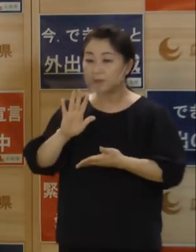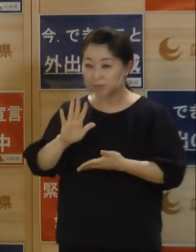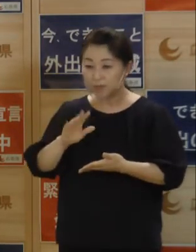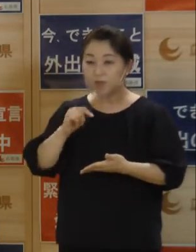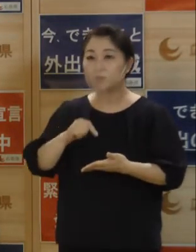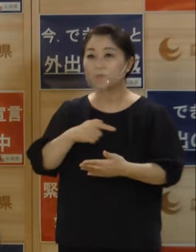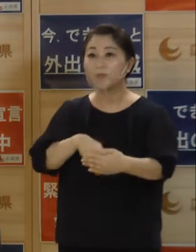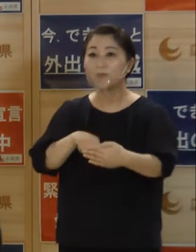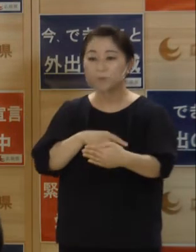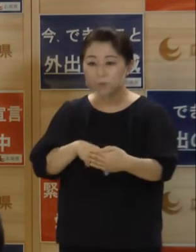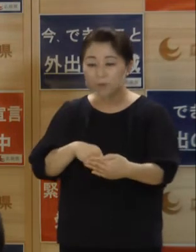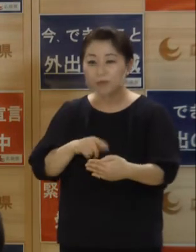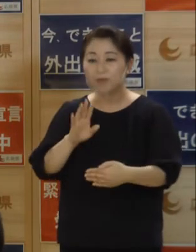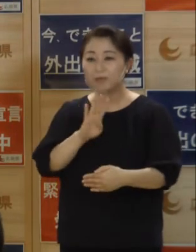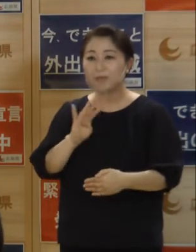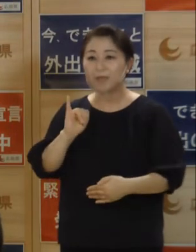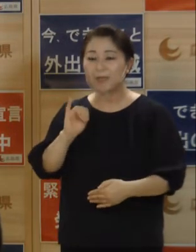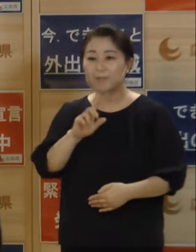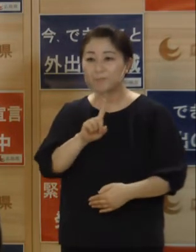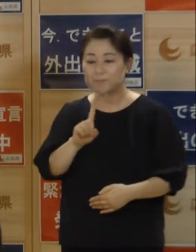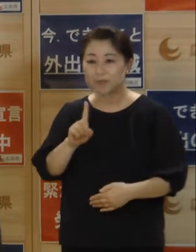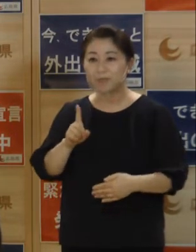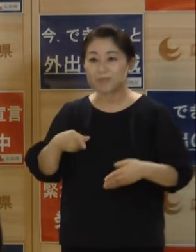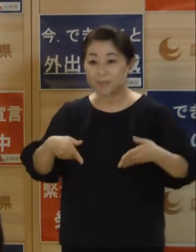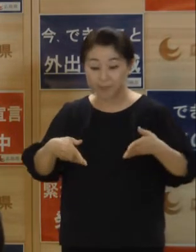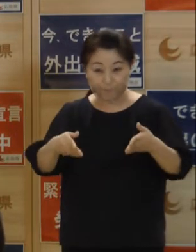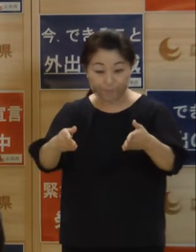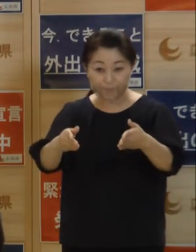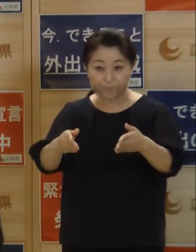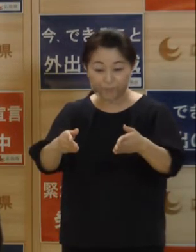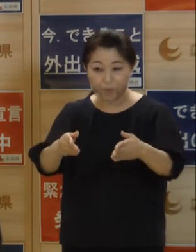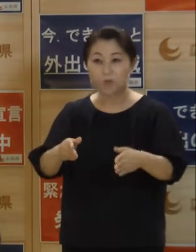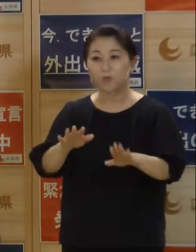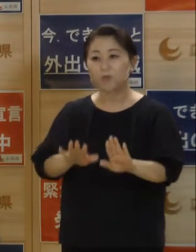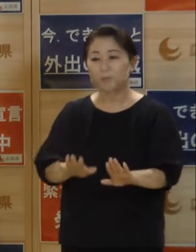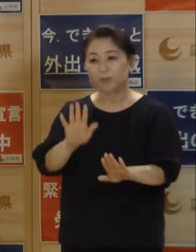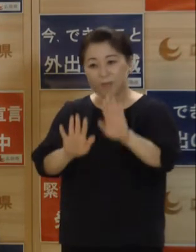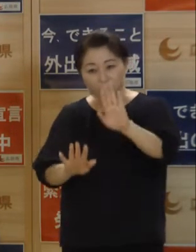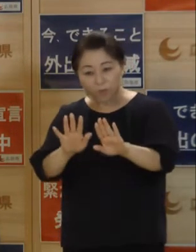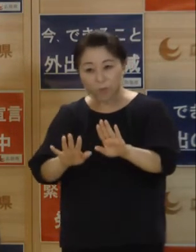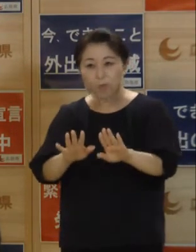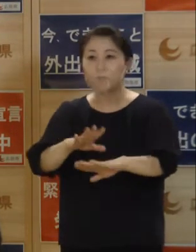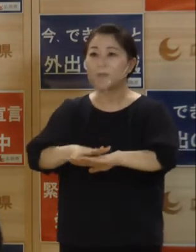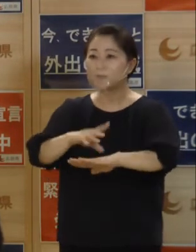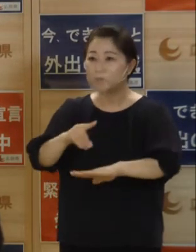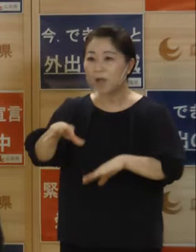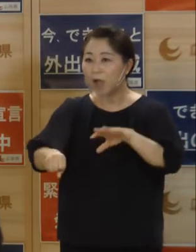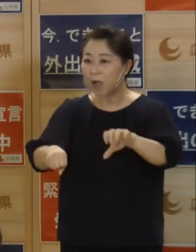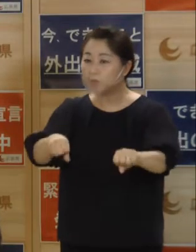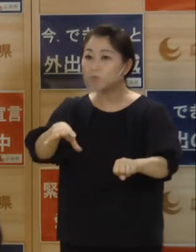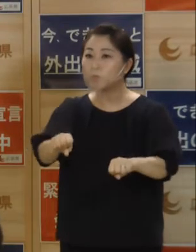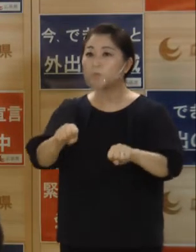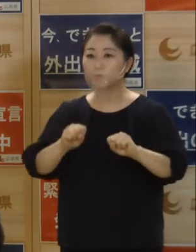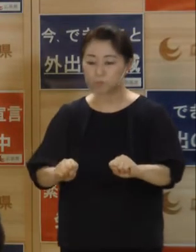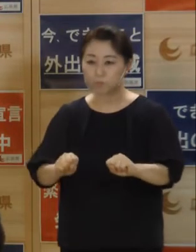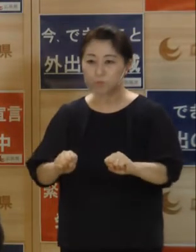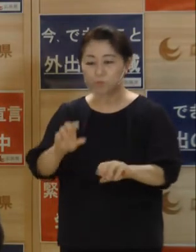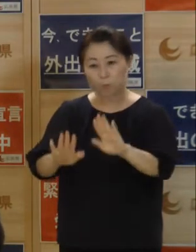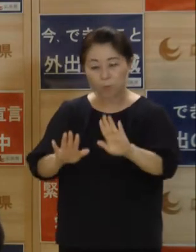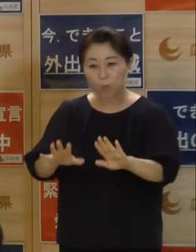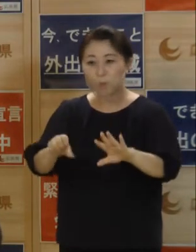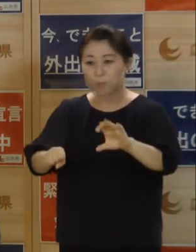ては現線の沿線地域の現状などについてまず把握をする、しっかりと把握をするということと、